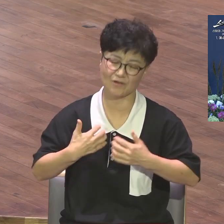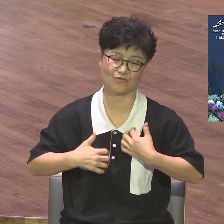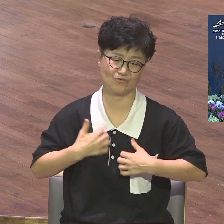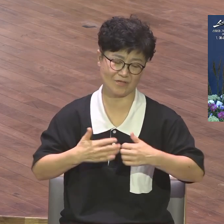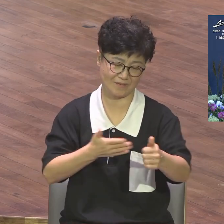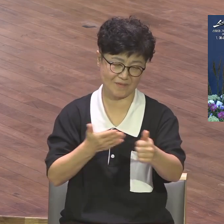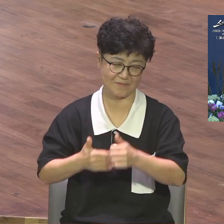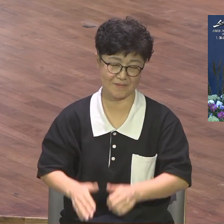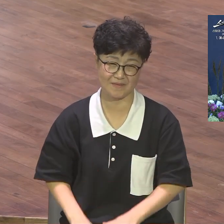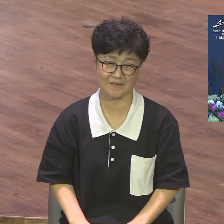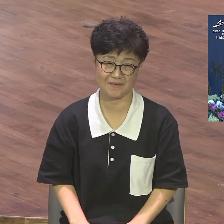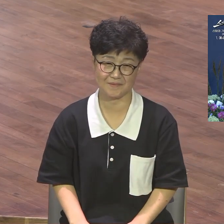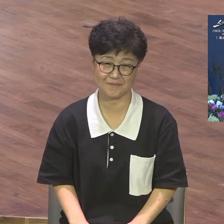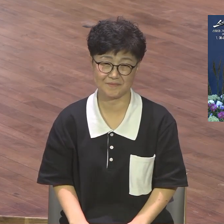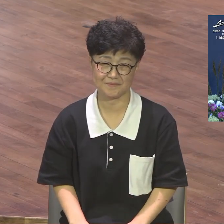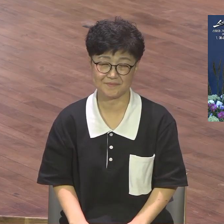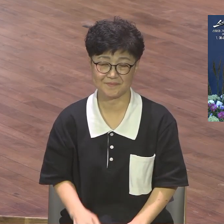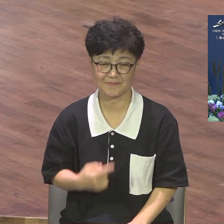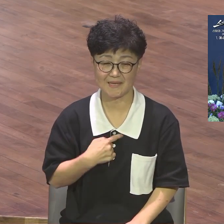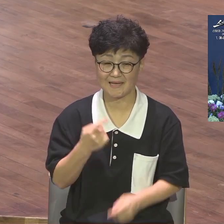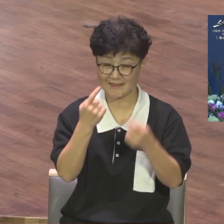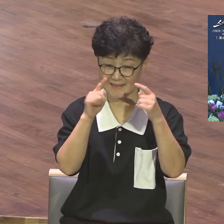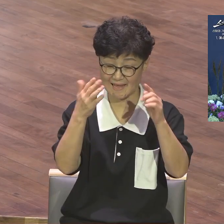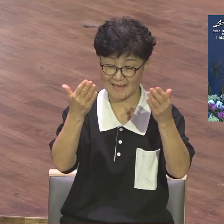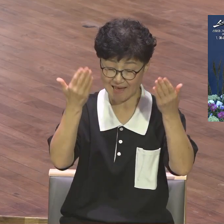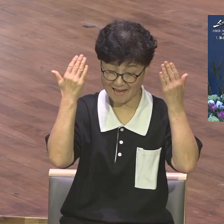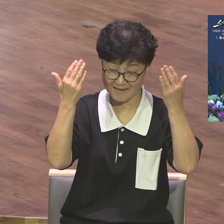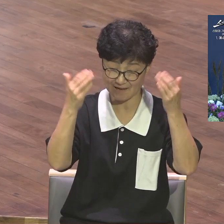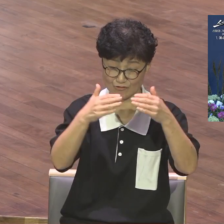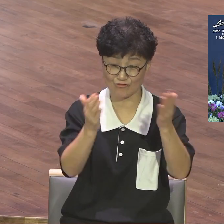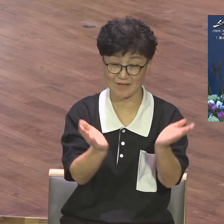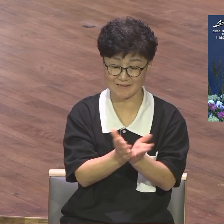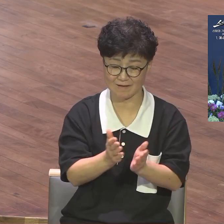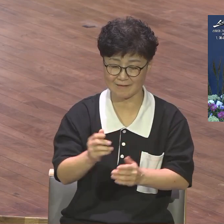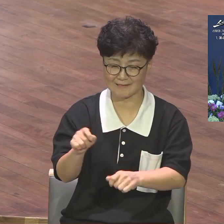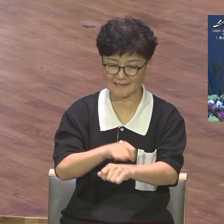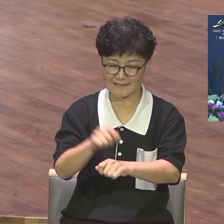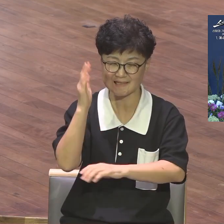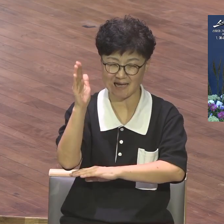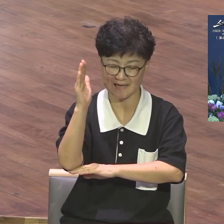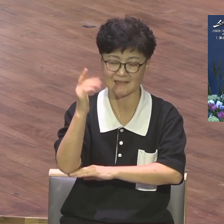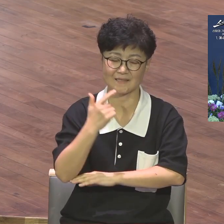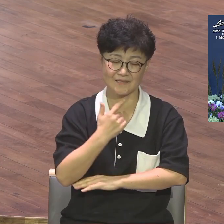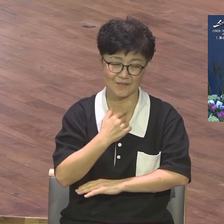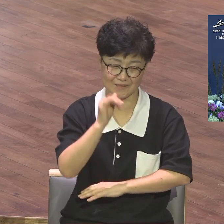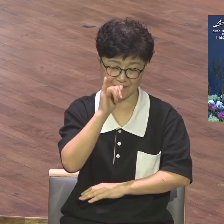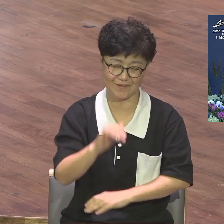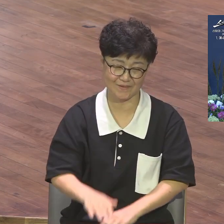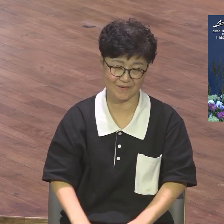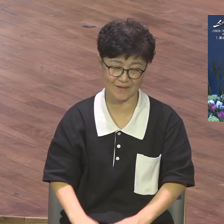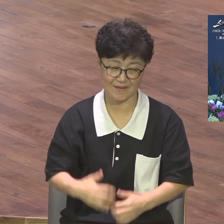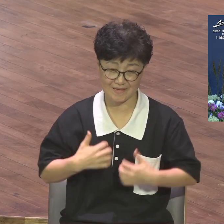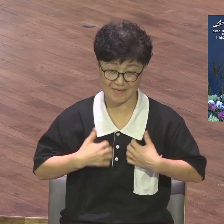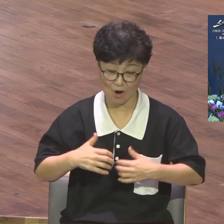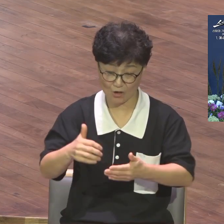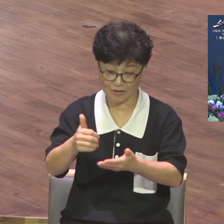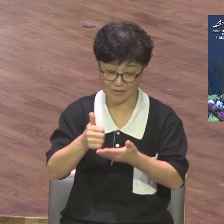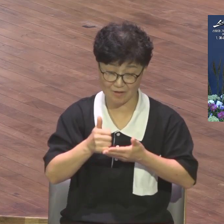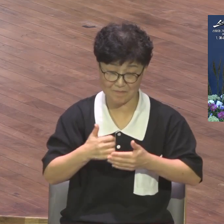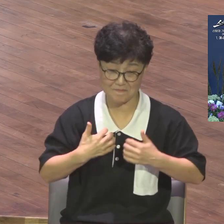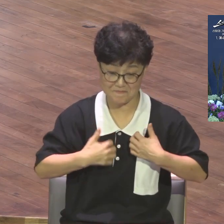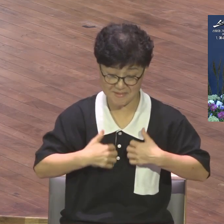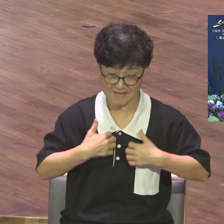전에 우리 대학국에서 좀 특강을 할 일이 있었는데 그때 영접과 이 영접의 비밀을